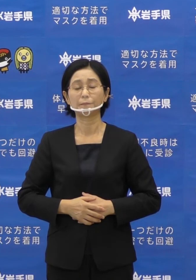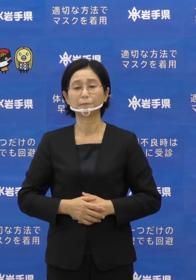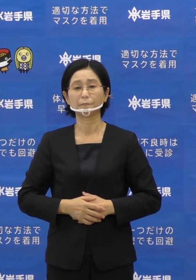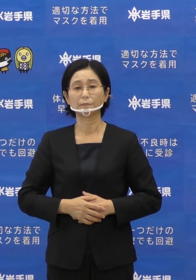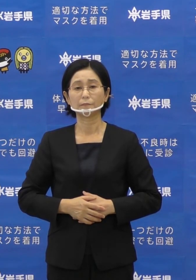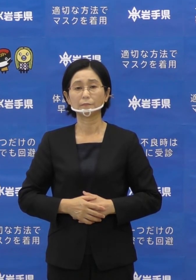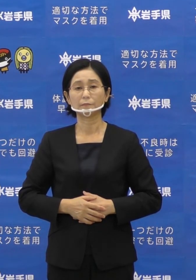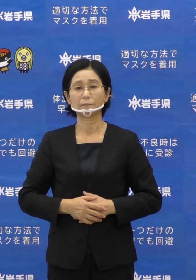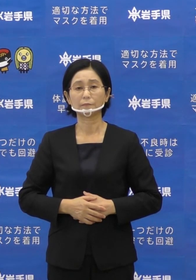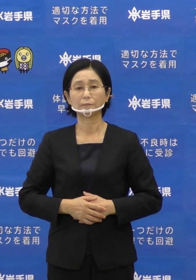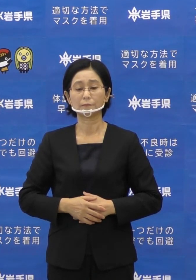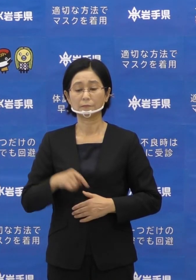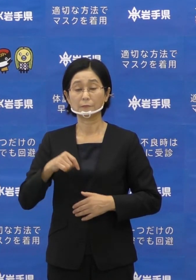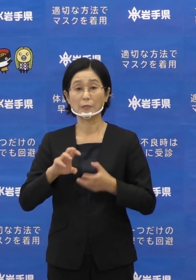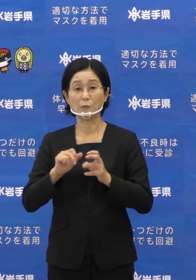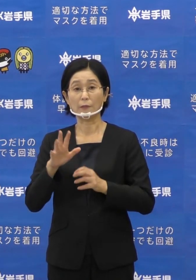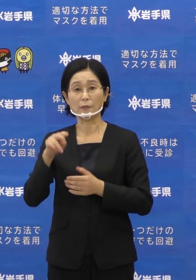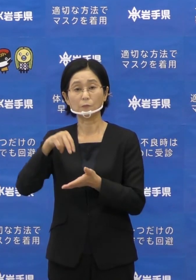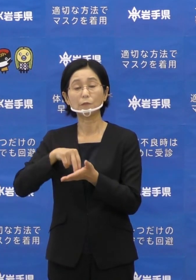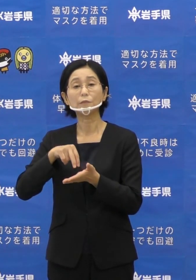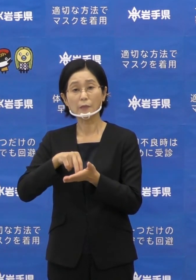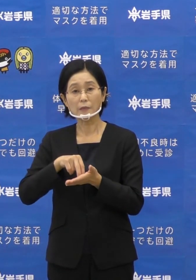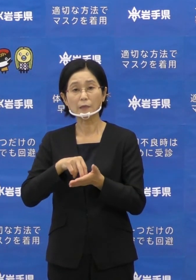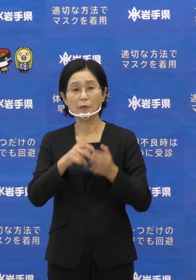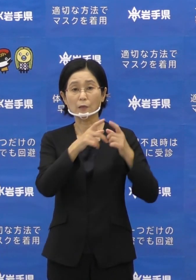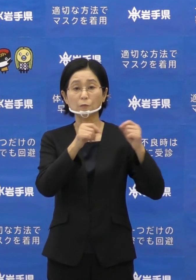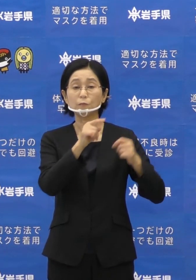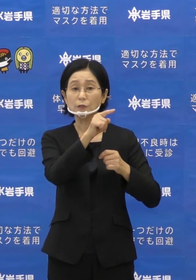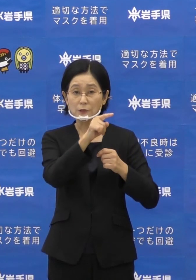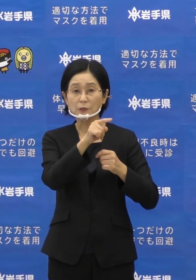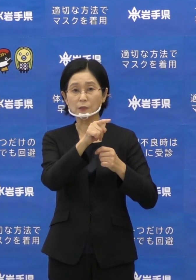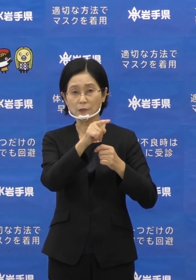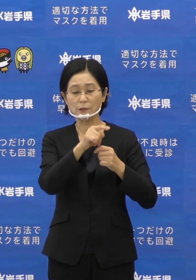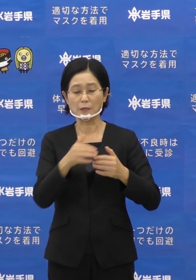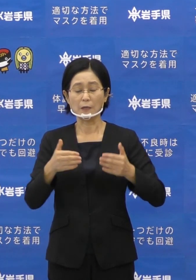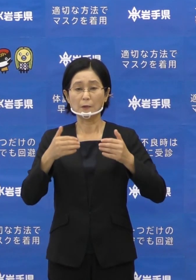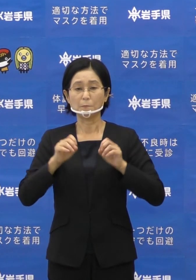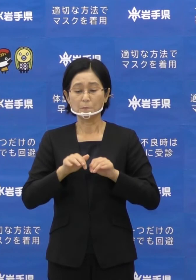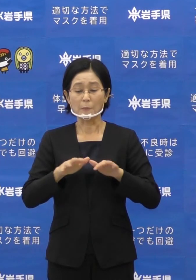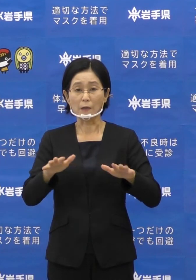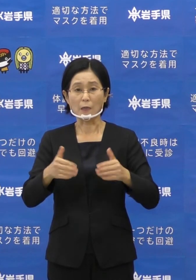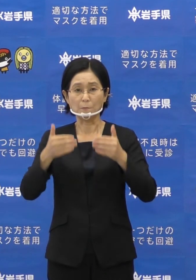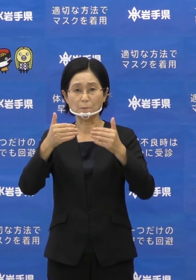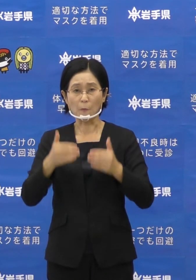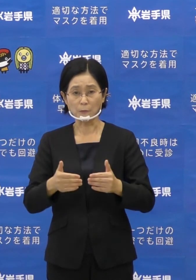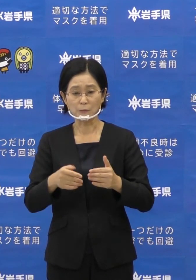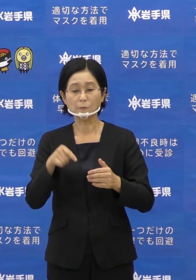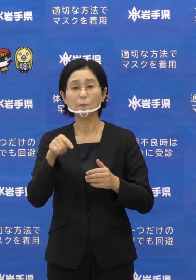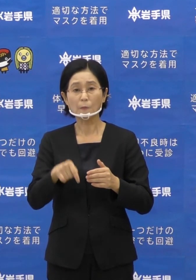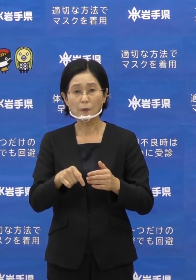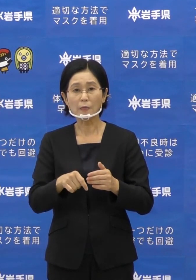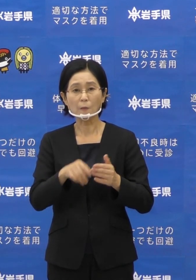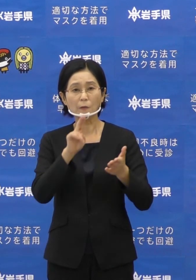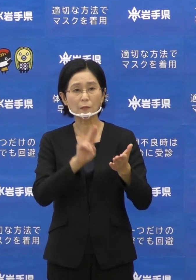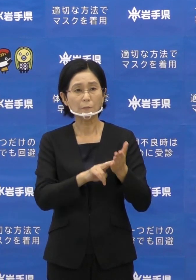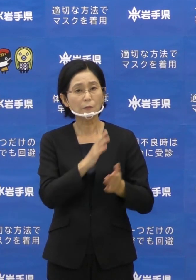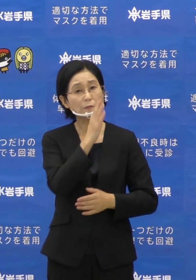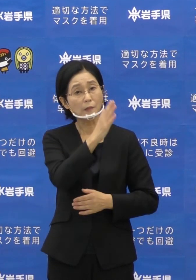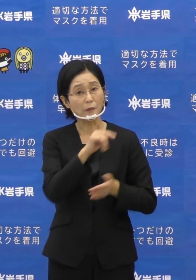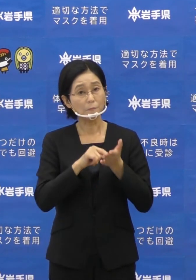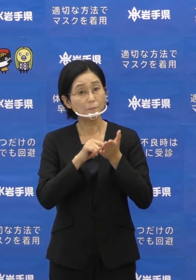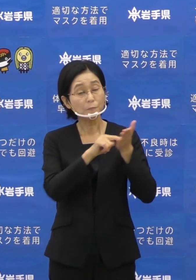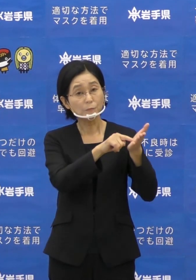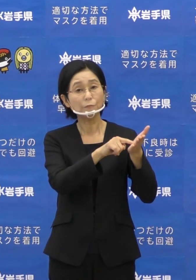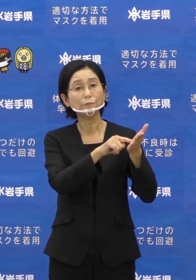県として国にまん延防止等重点措置を要請するにあたっては